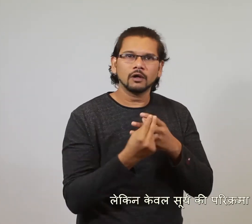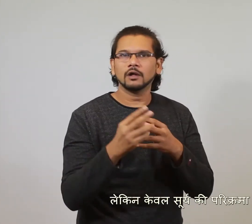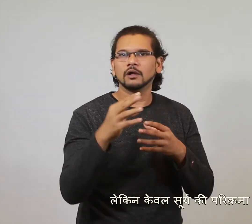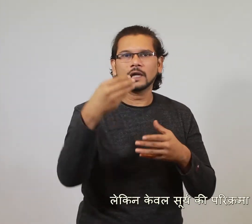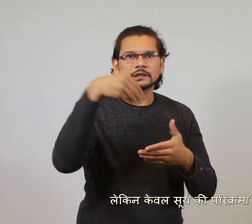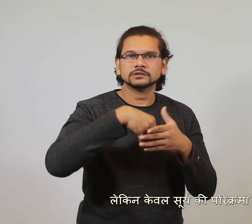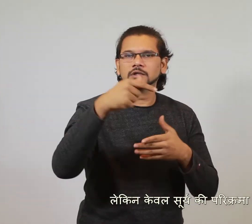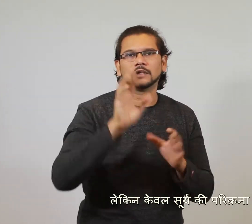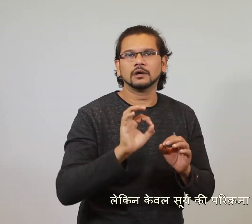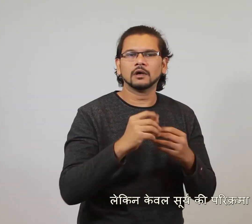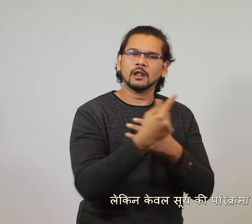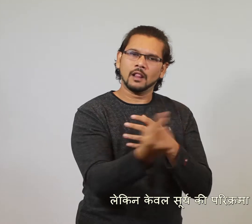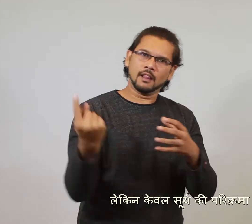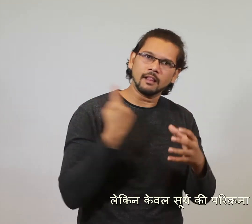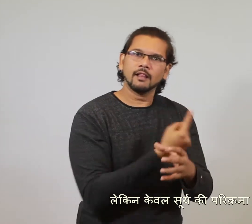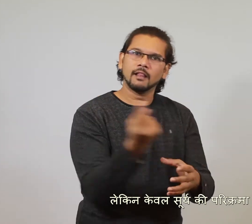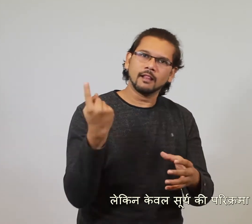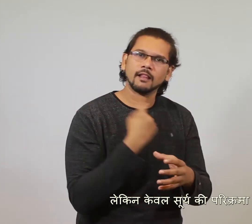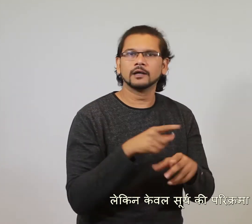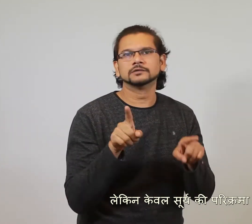लेकिन केवल सूर्य की परिक्रमा करती है